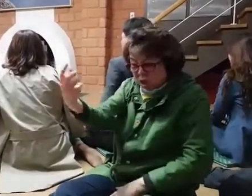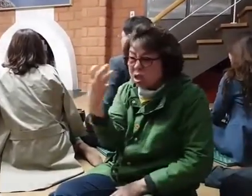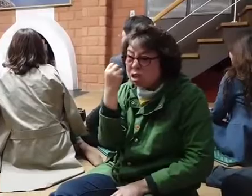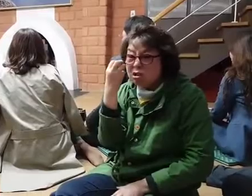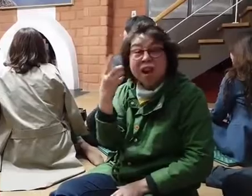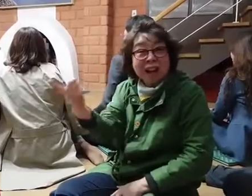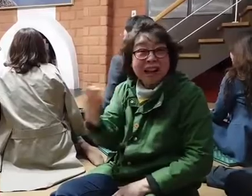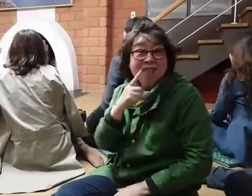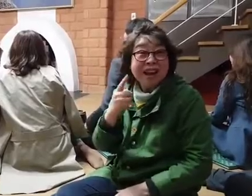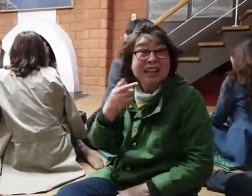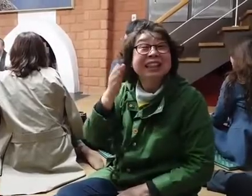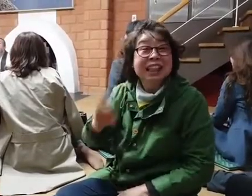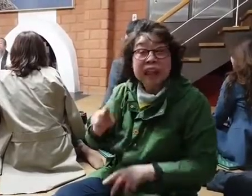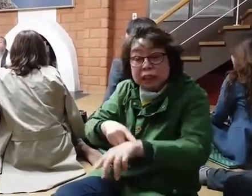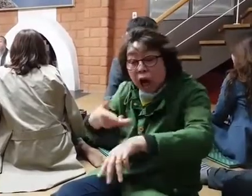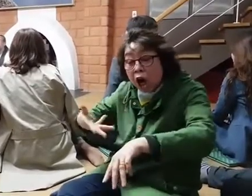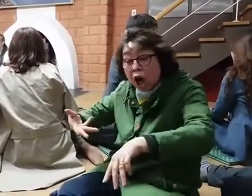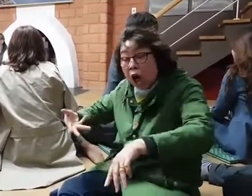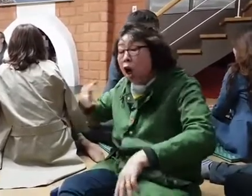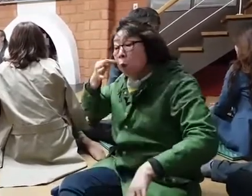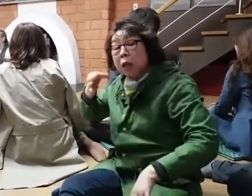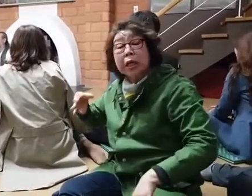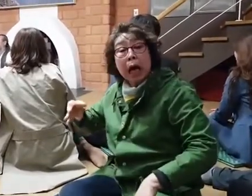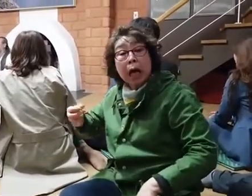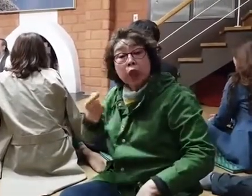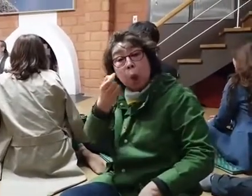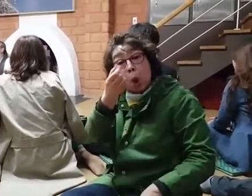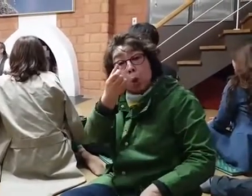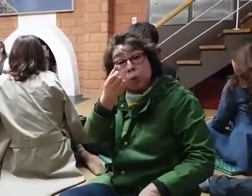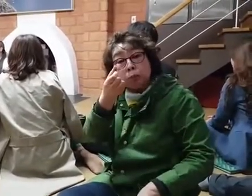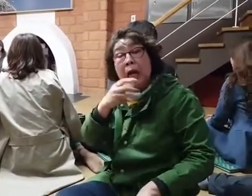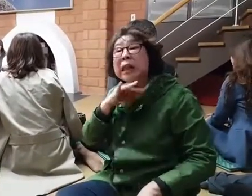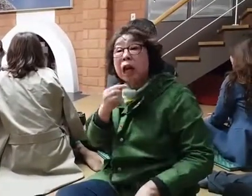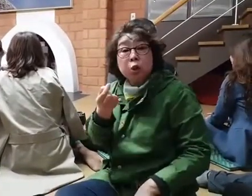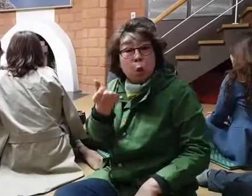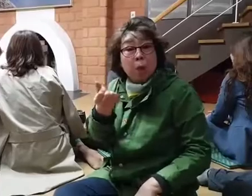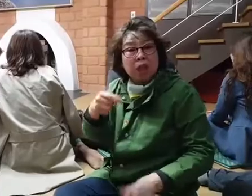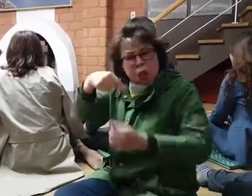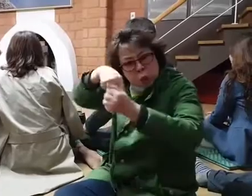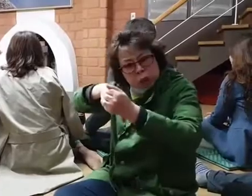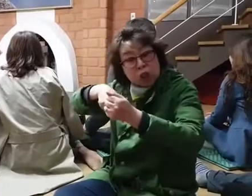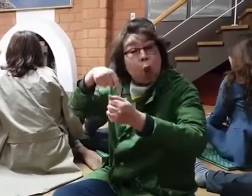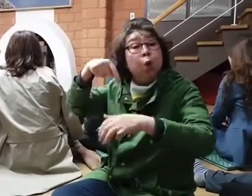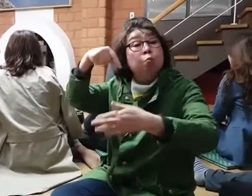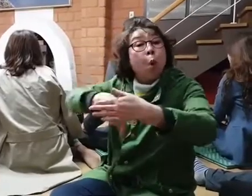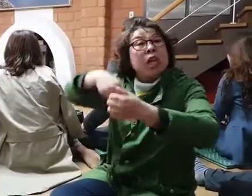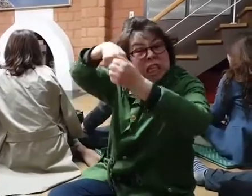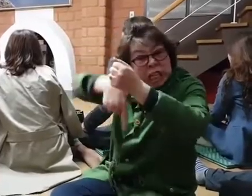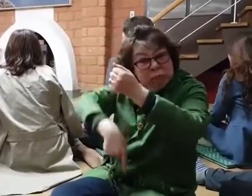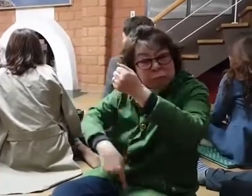일본식 이리 봤는데 시간이 지나 보니까 좀 나이가 어린 게 속이 깊었다가 보이는